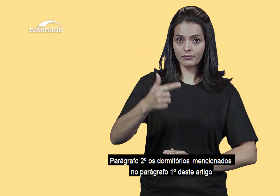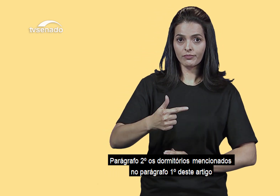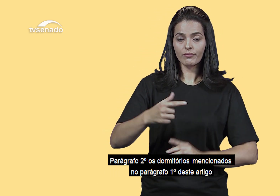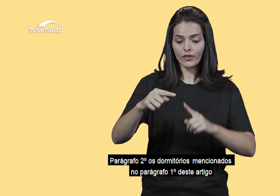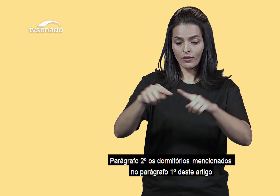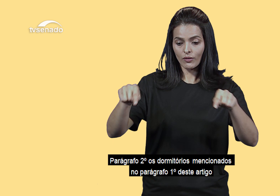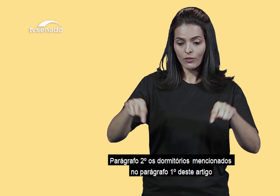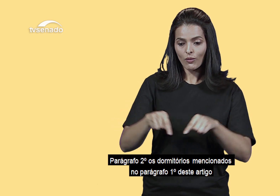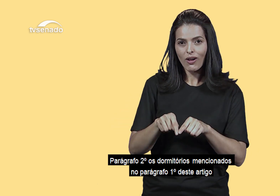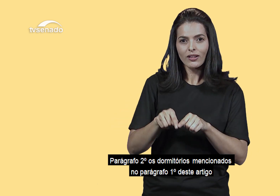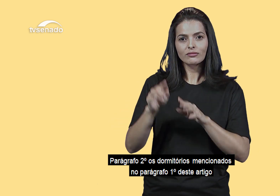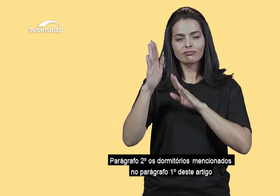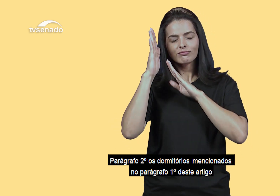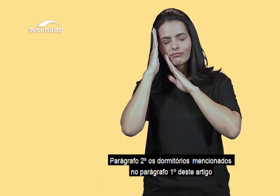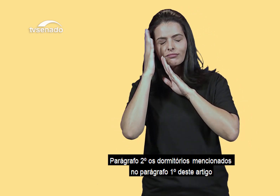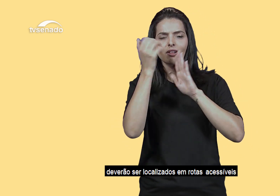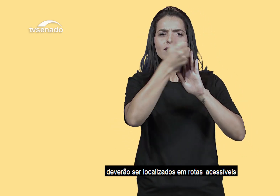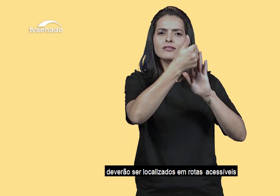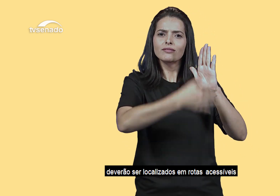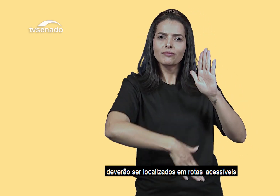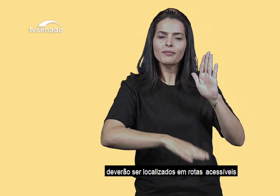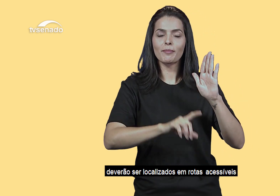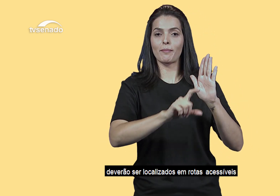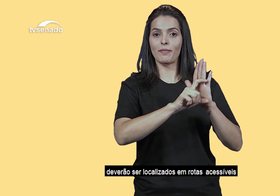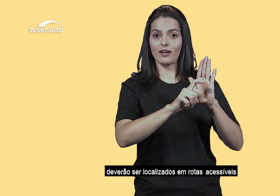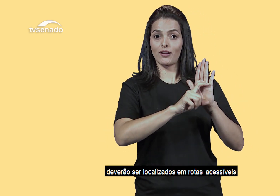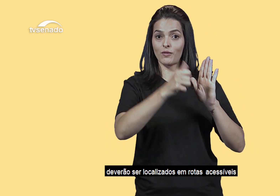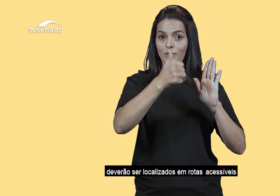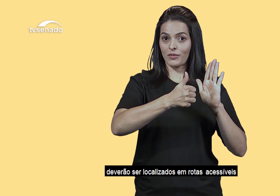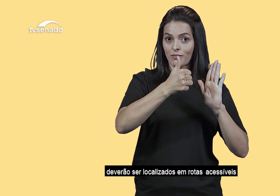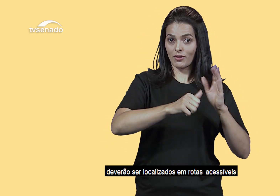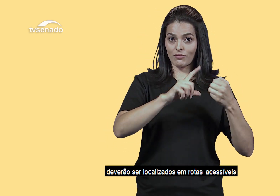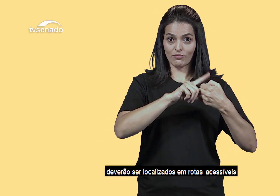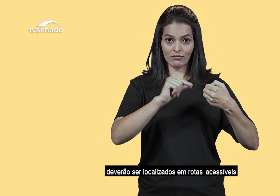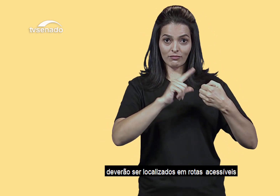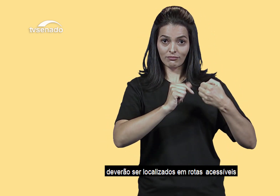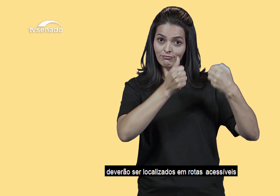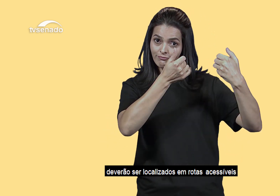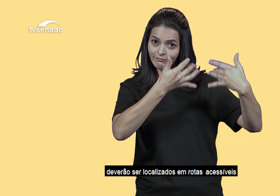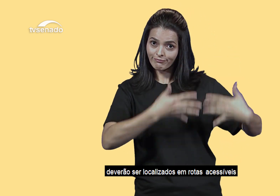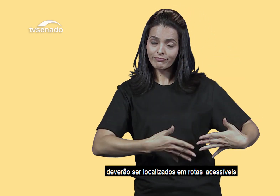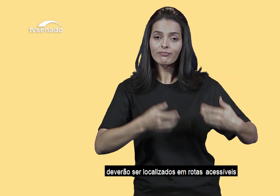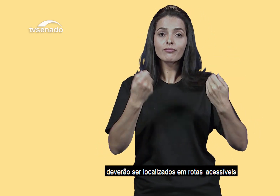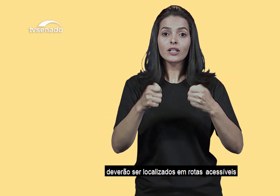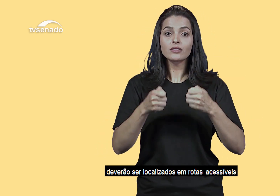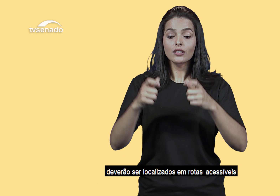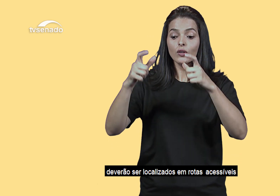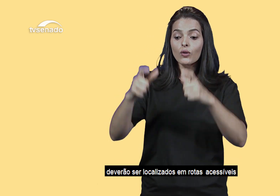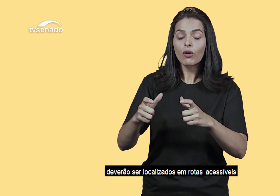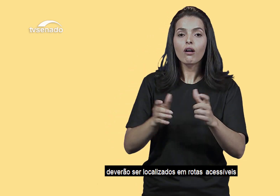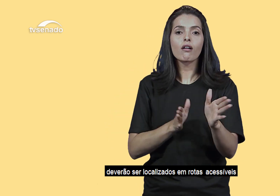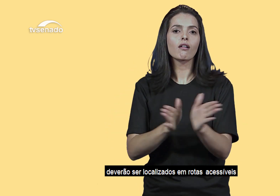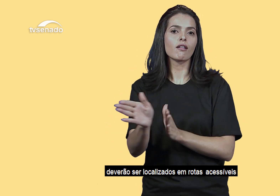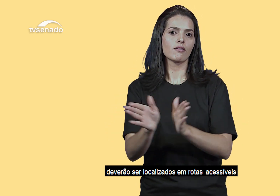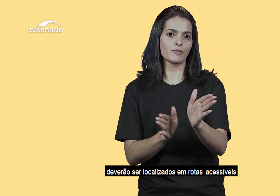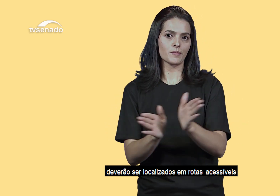mencionados no parágrafo 1º deste artigo deverão ser localizados em rotas acessíveis